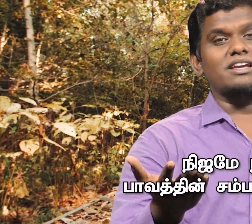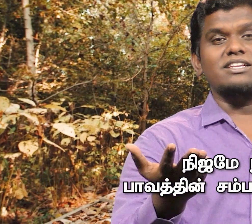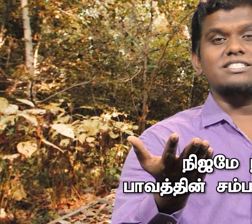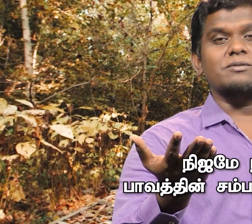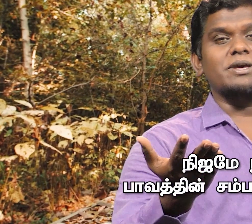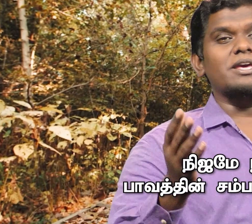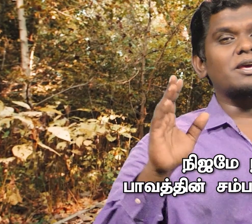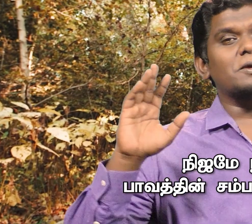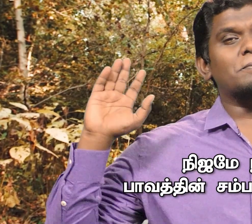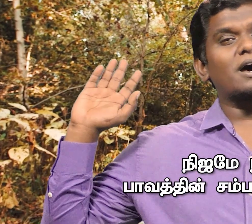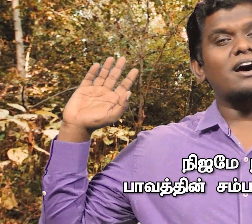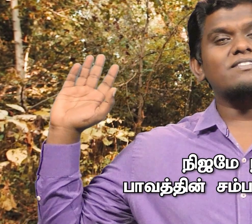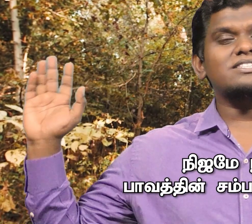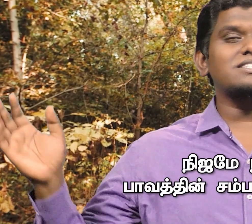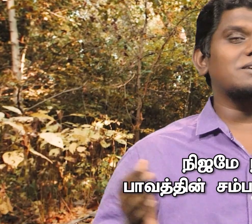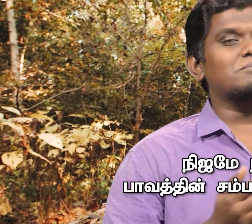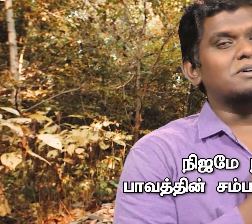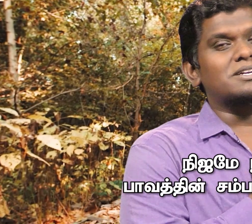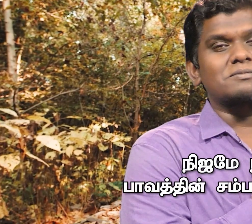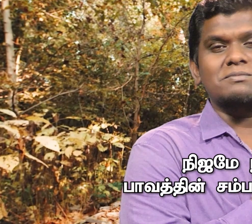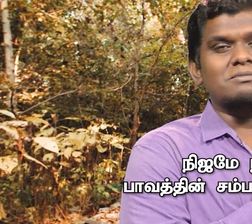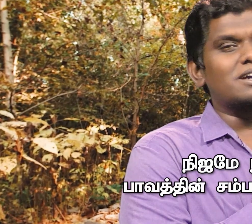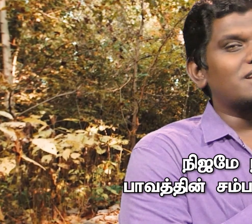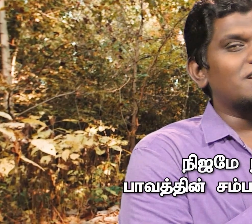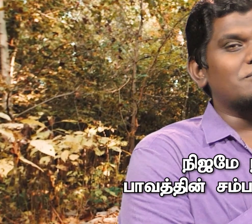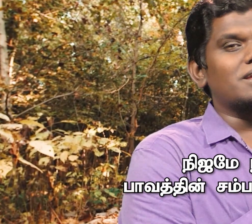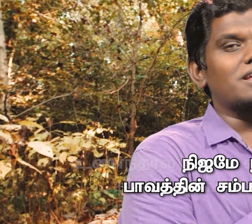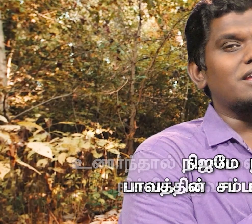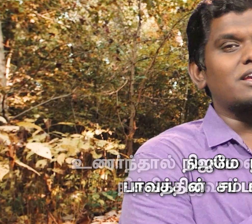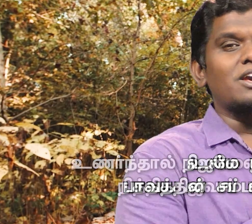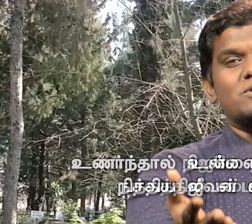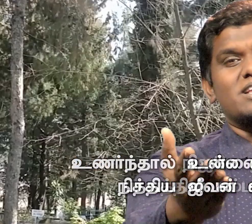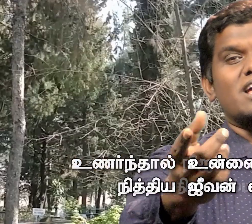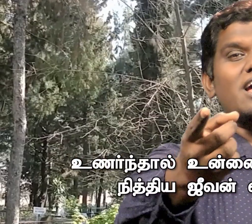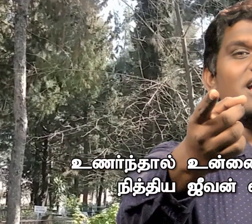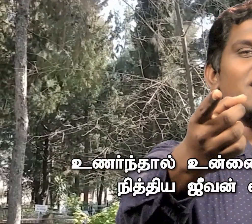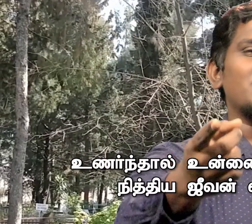நிஜமே நிஜமே பாவத்தின் சம்பளம் மரணமே